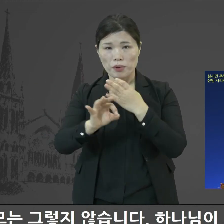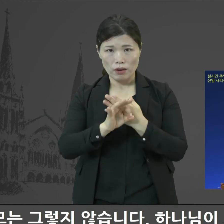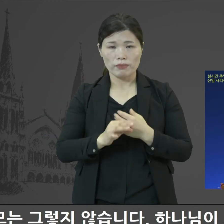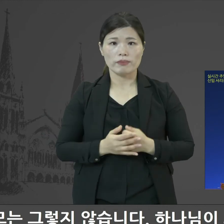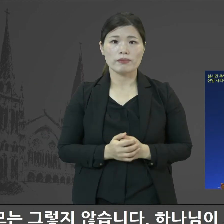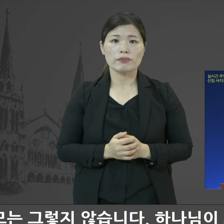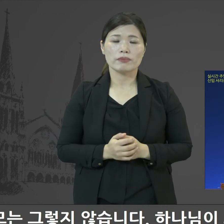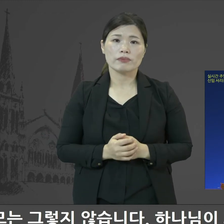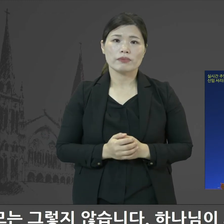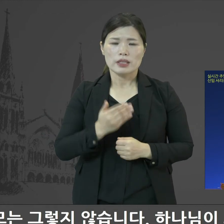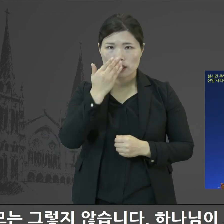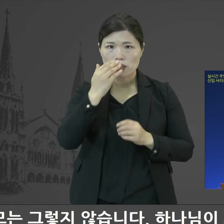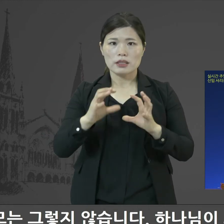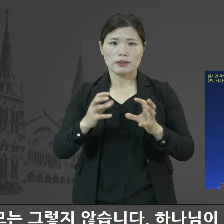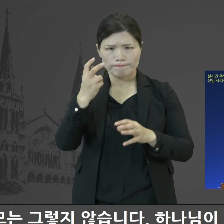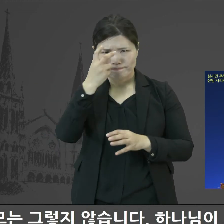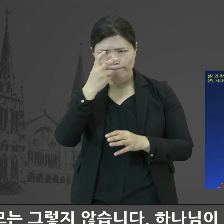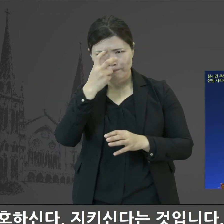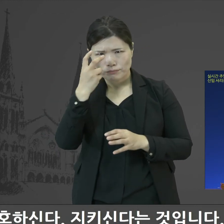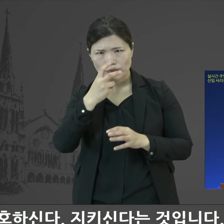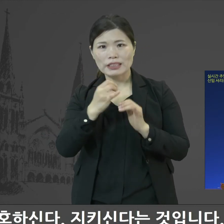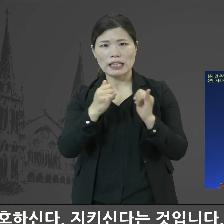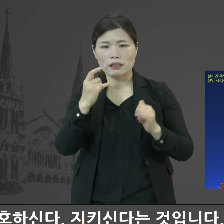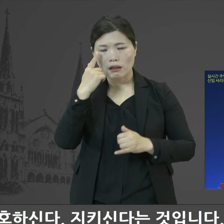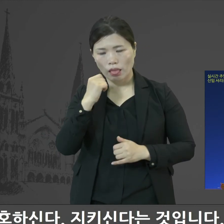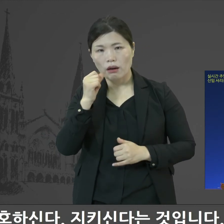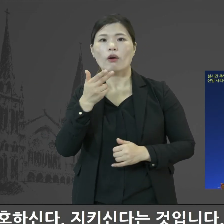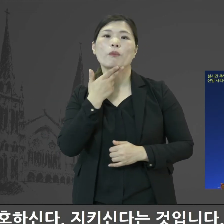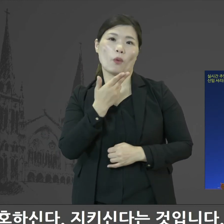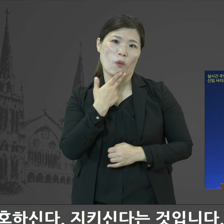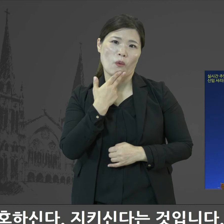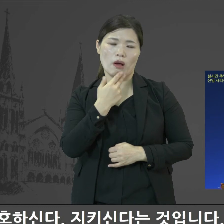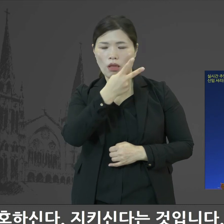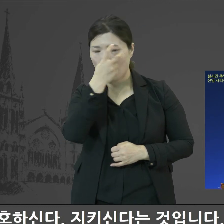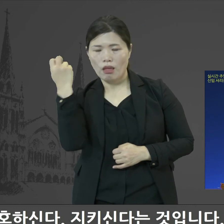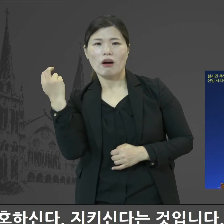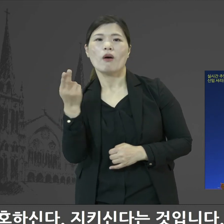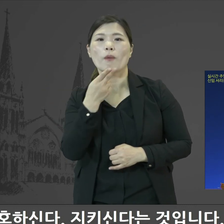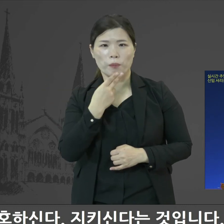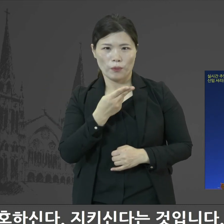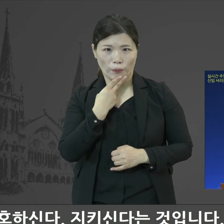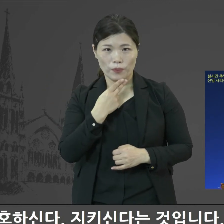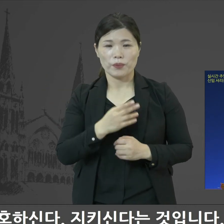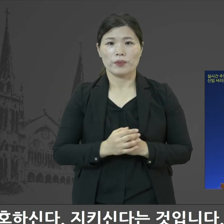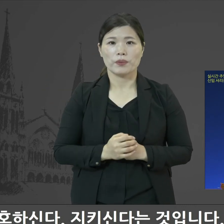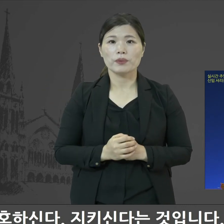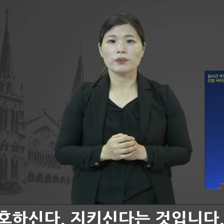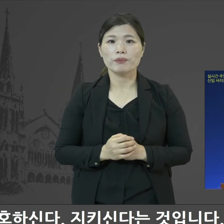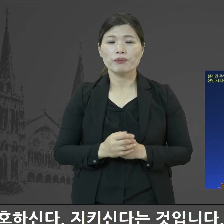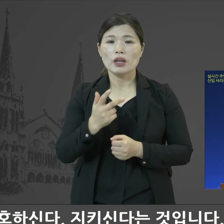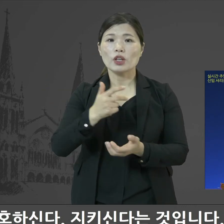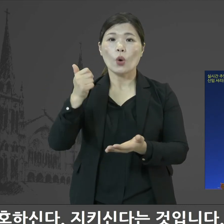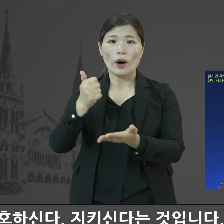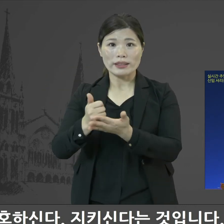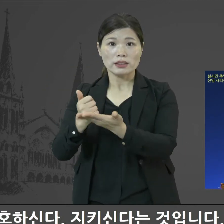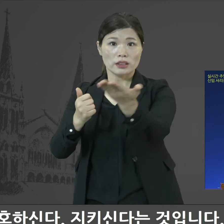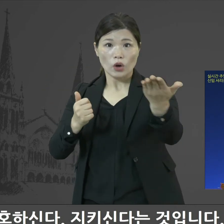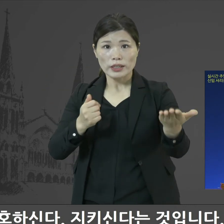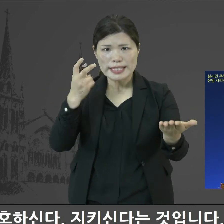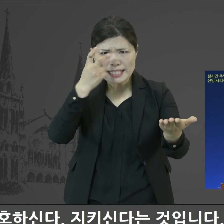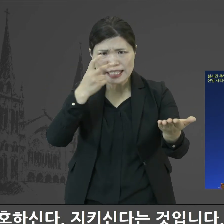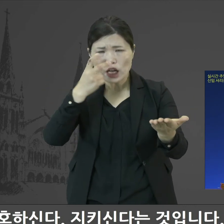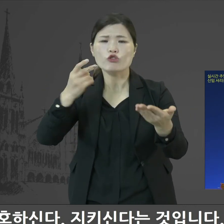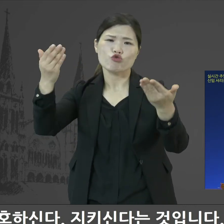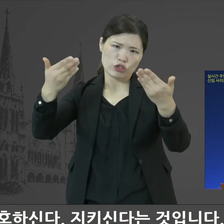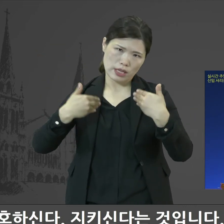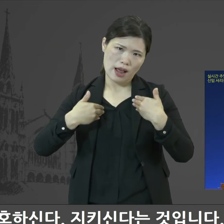합니다. 이스라엘을 지키시는 이는 졸지도 아니하시고 주무시지도 아니하시리로다. 여호와는 너를 지키시는